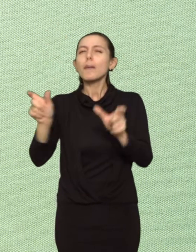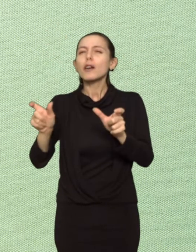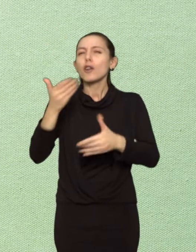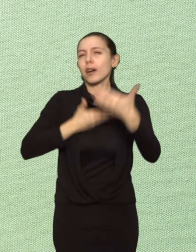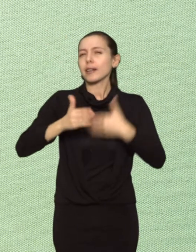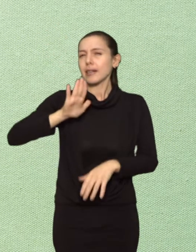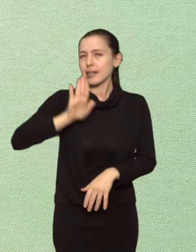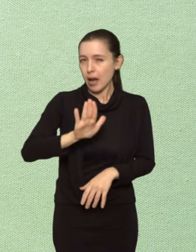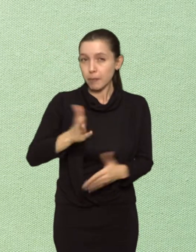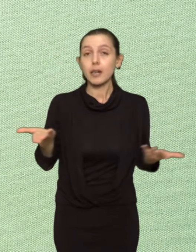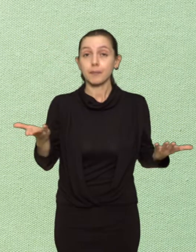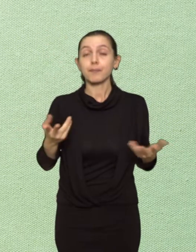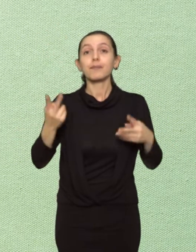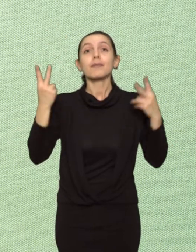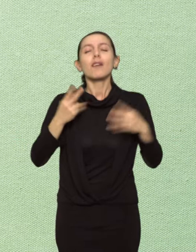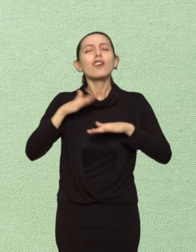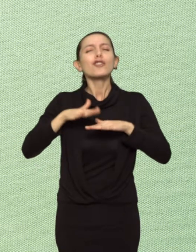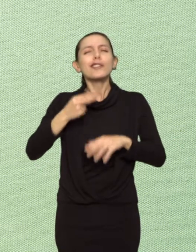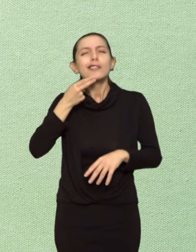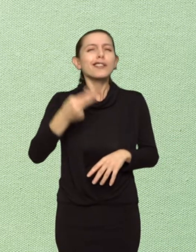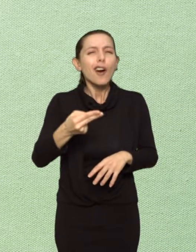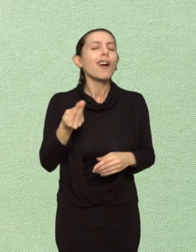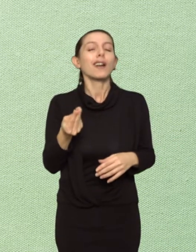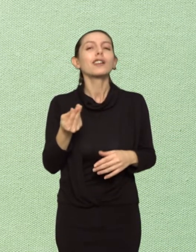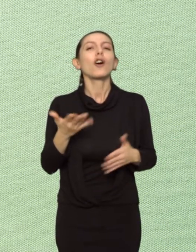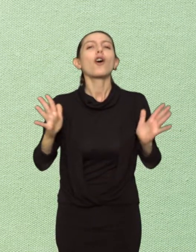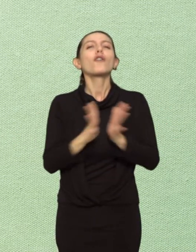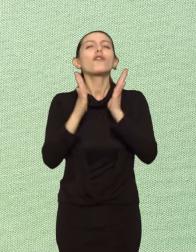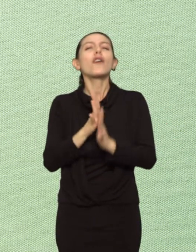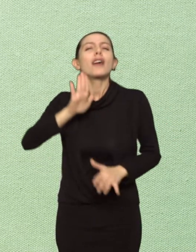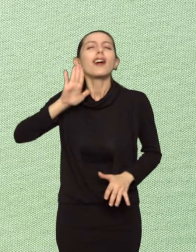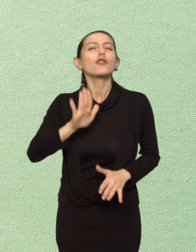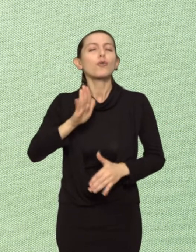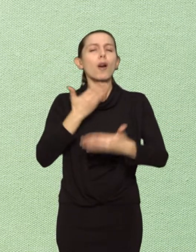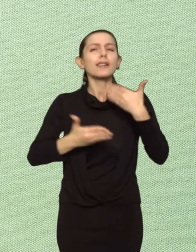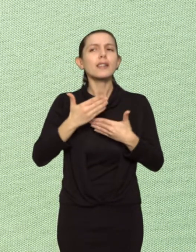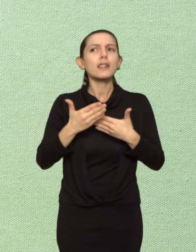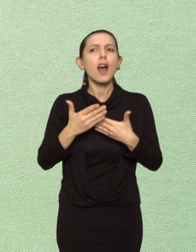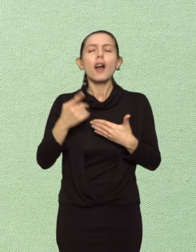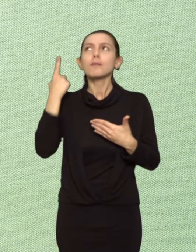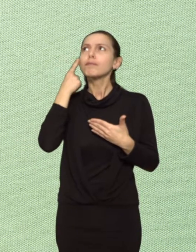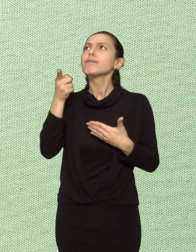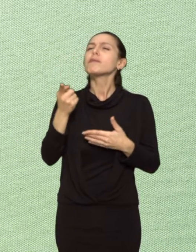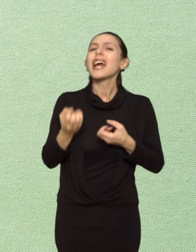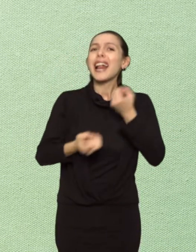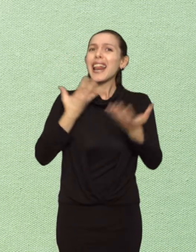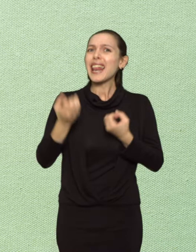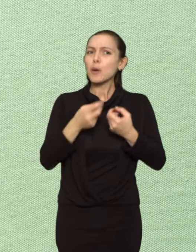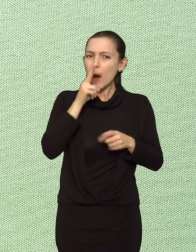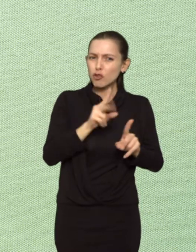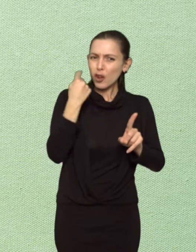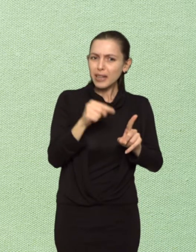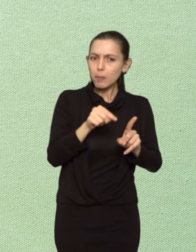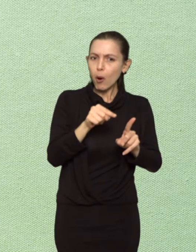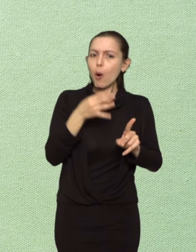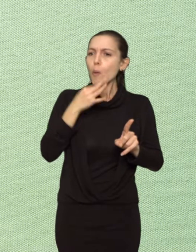con disabilità, spesso viene chiamata la festa dei disabili. Quanto, secondo te, un certo tipo di linguaggio può